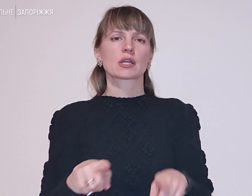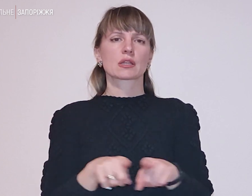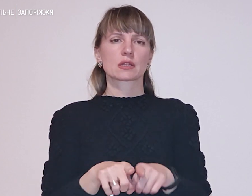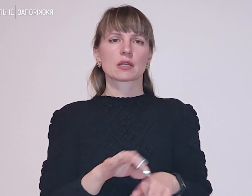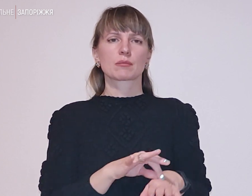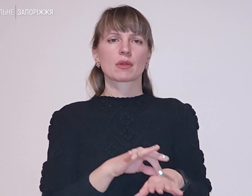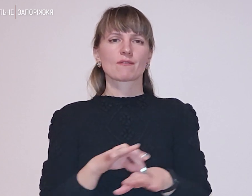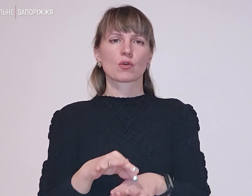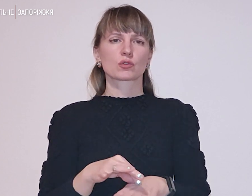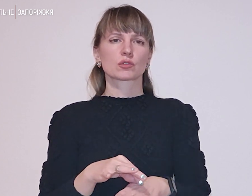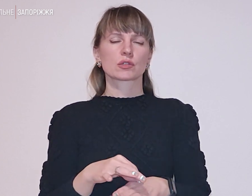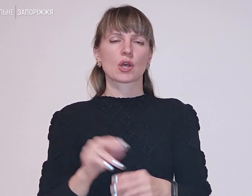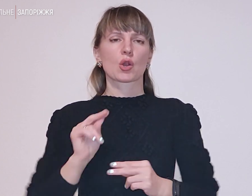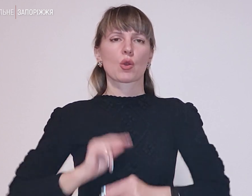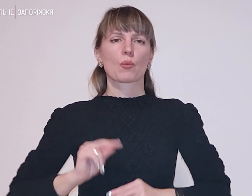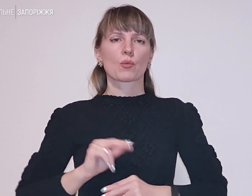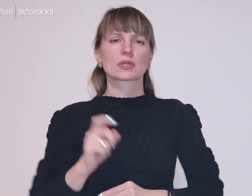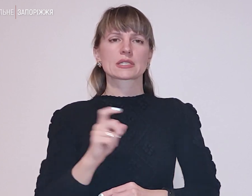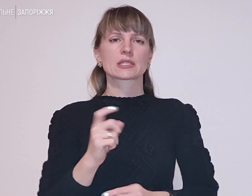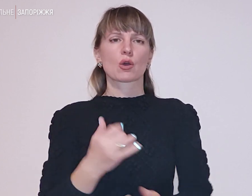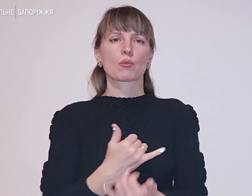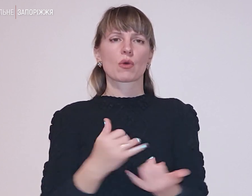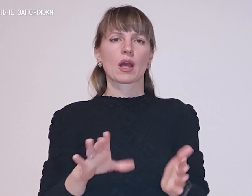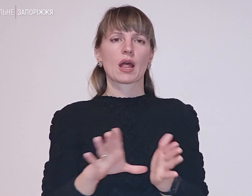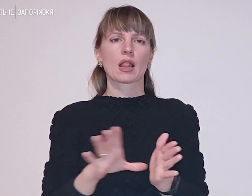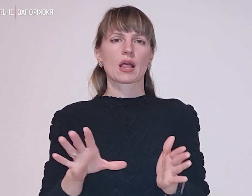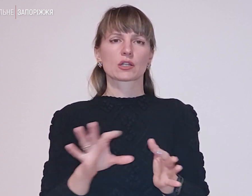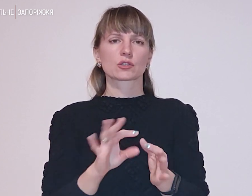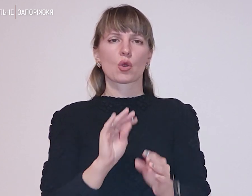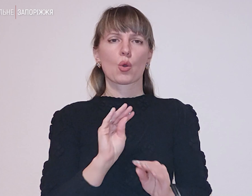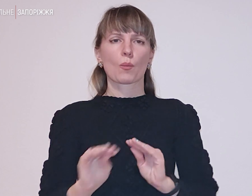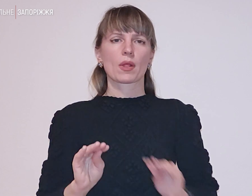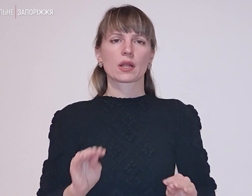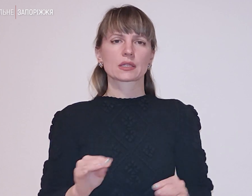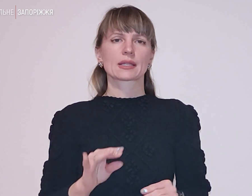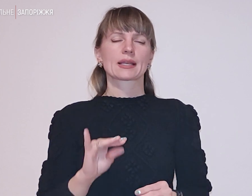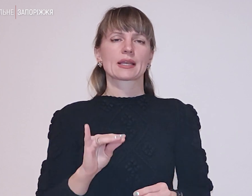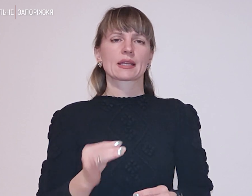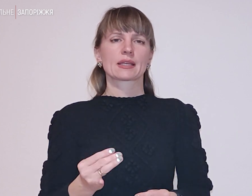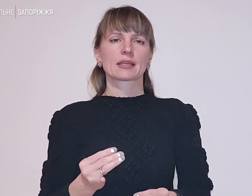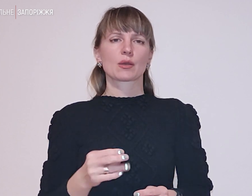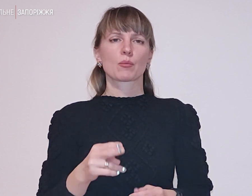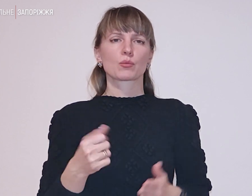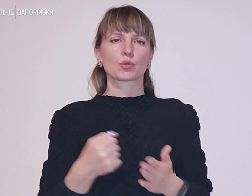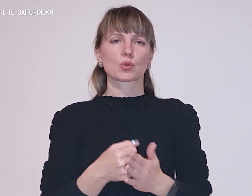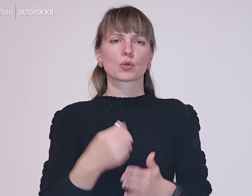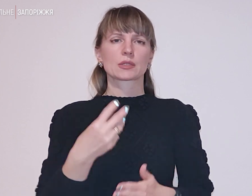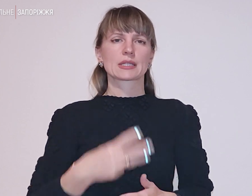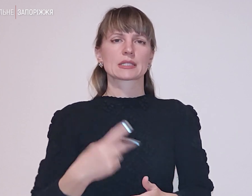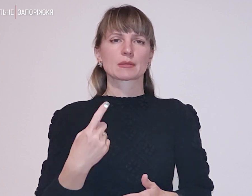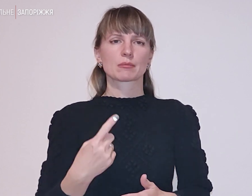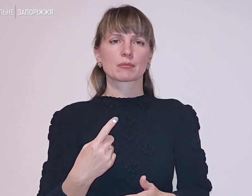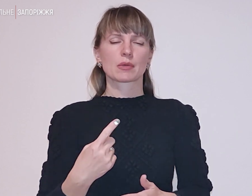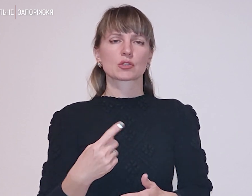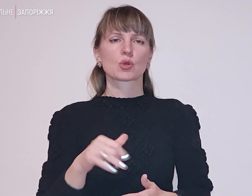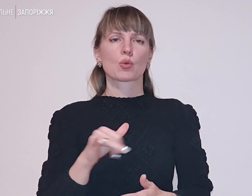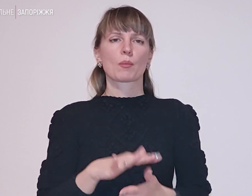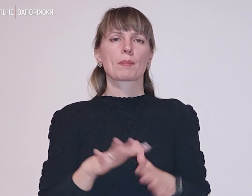проводить певні роботи з обслуговування електрообладнання. Того по 31-ше у низці населених